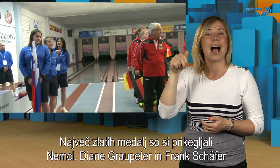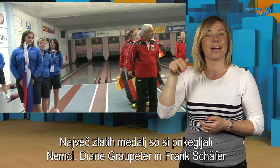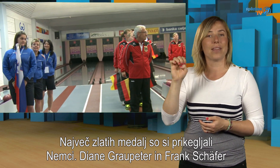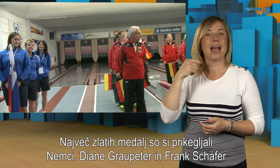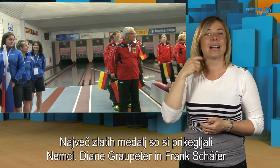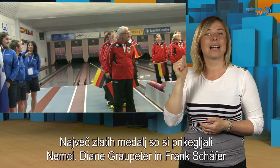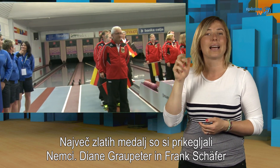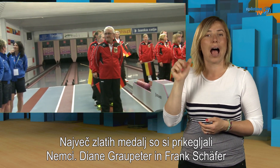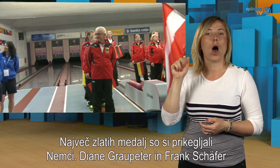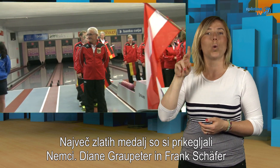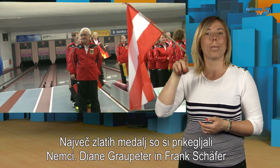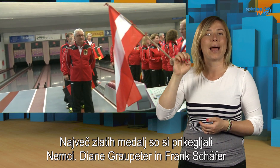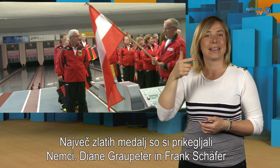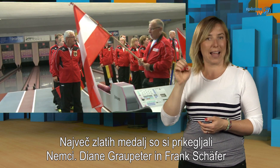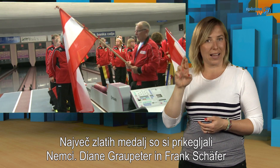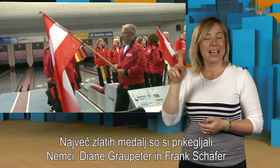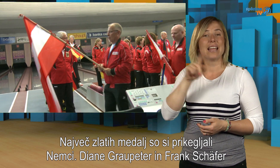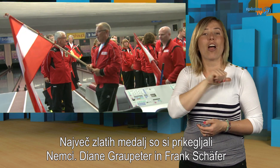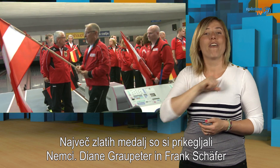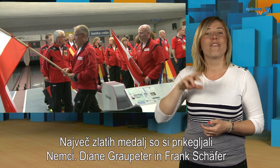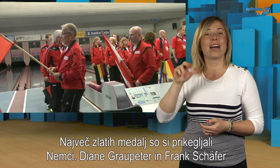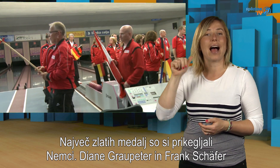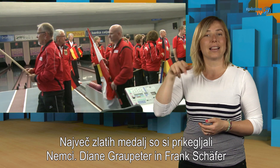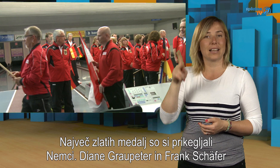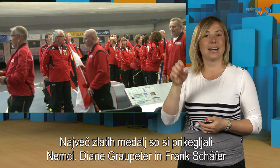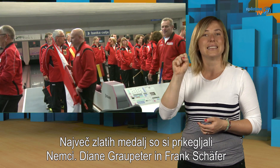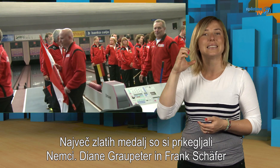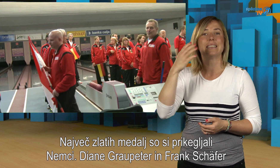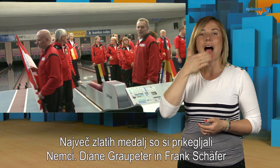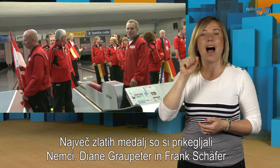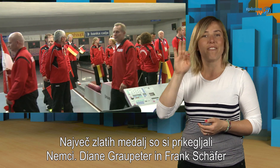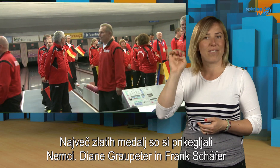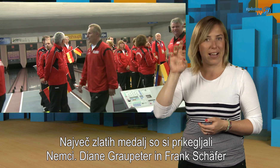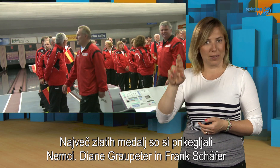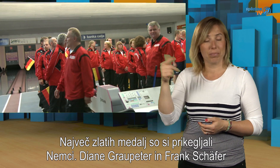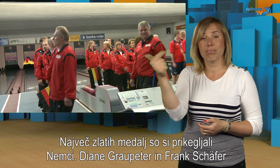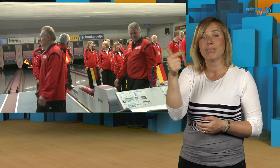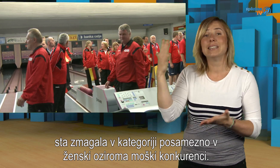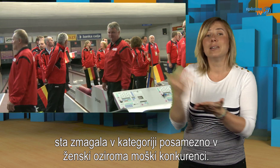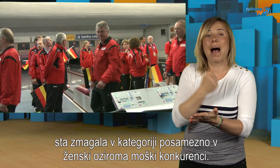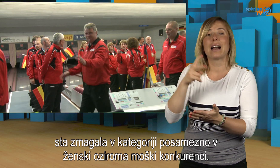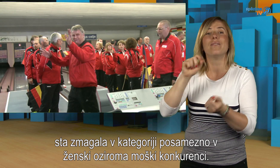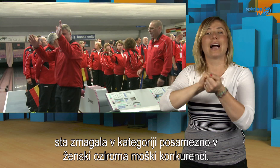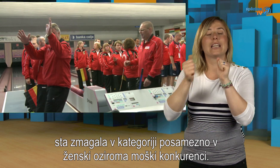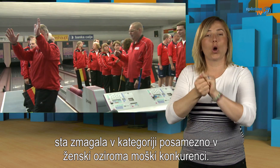Diane Graupeter in Frank Schäfer sta zmagala v kategoriji posamezno v ženski oziroma moški